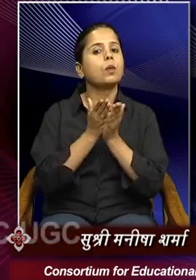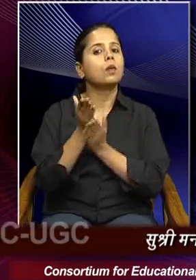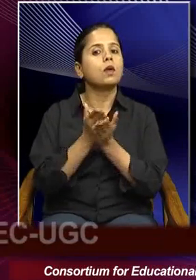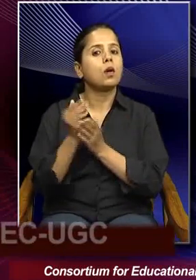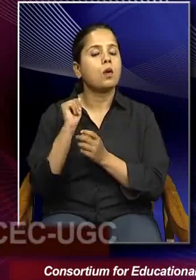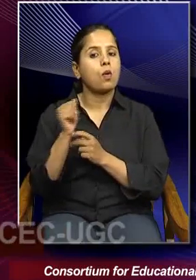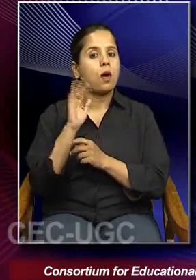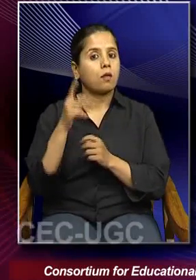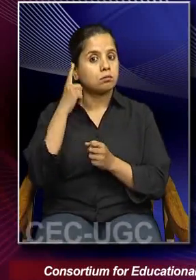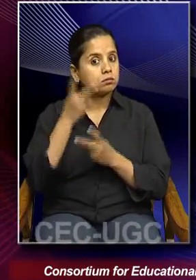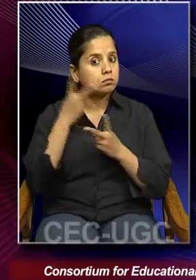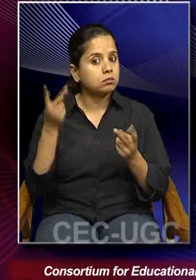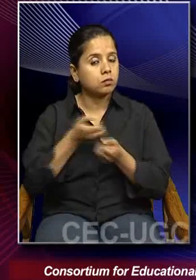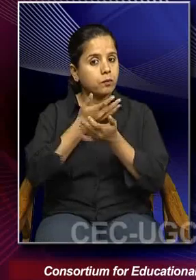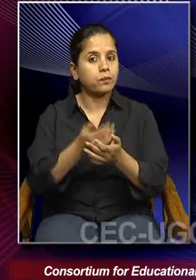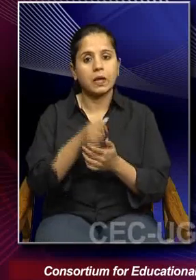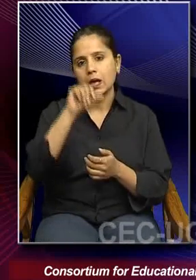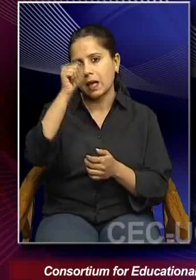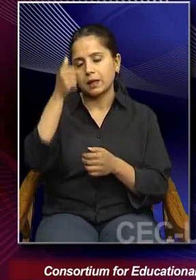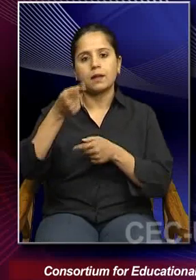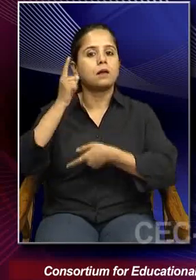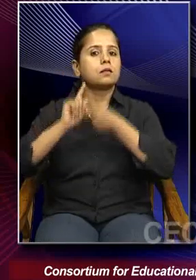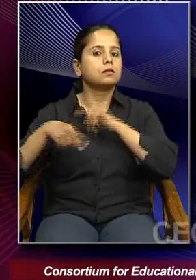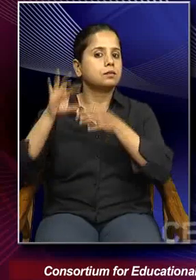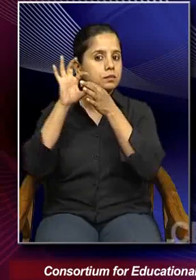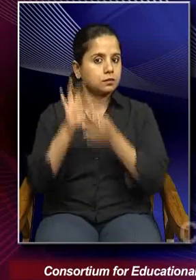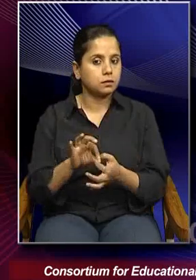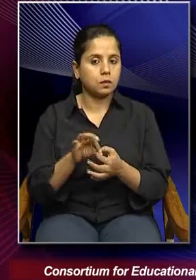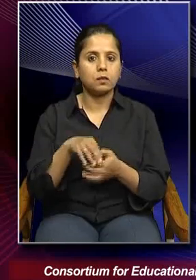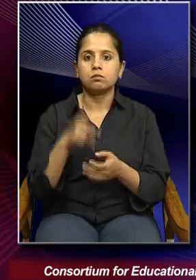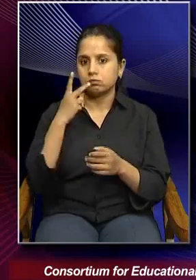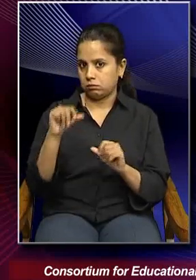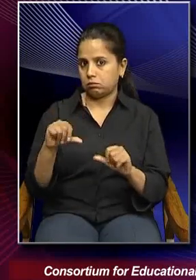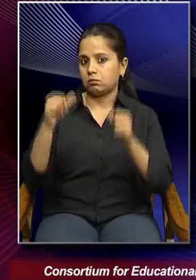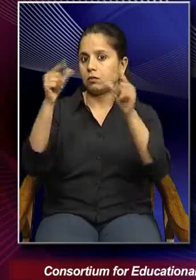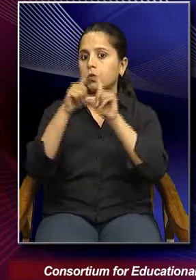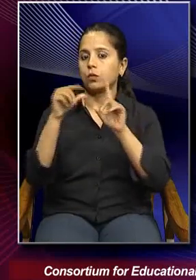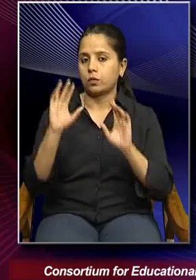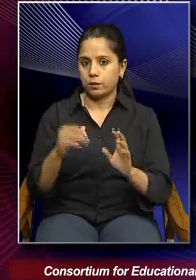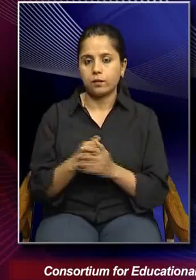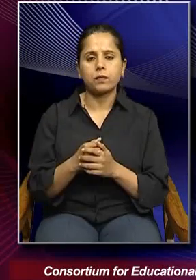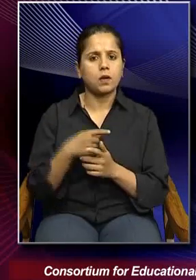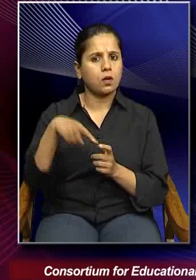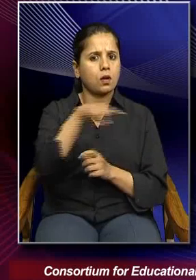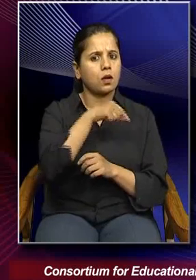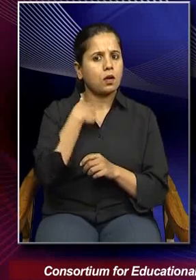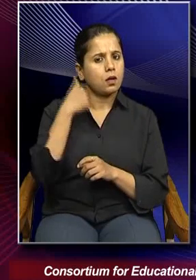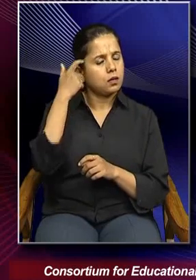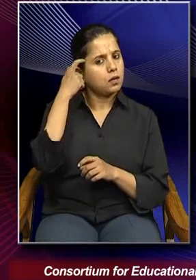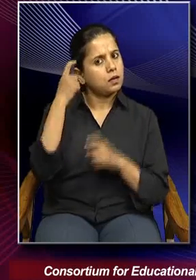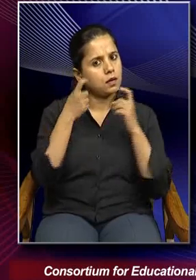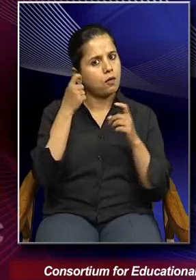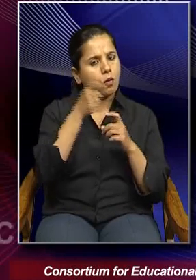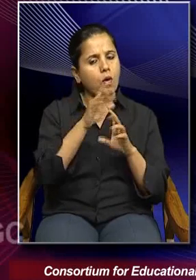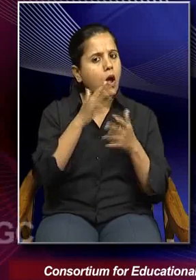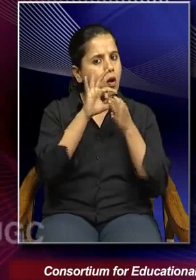से हिंदी साहित्य को समृद्ध किया और अपनी विलक्षण प्रतिभा के मध्य